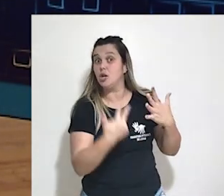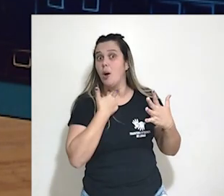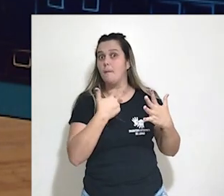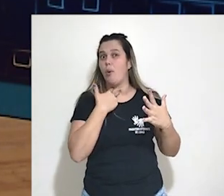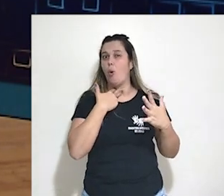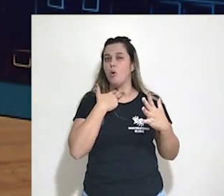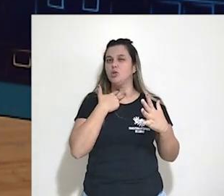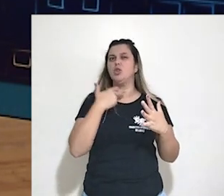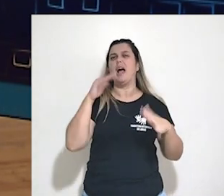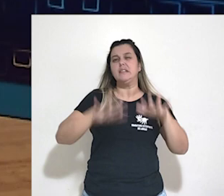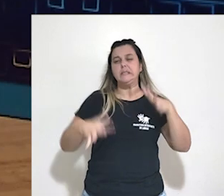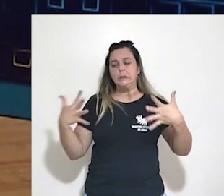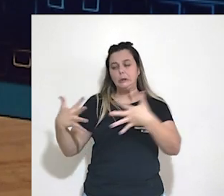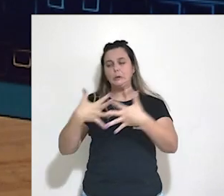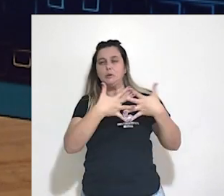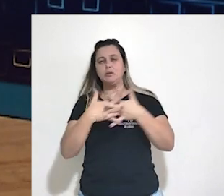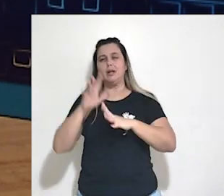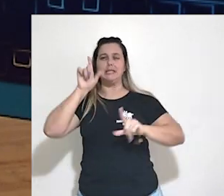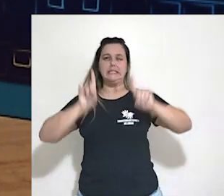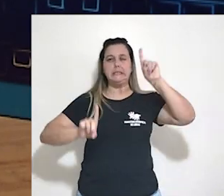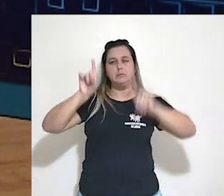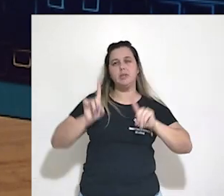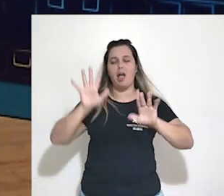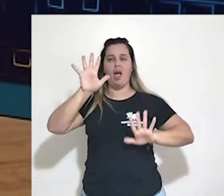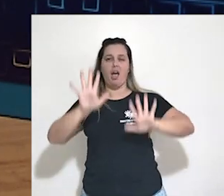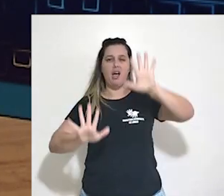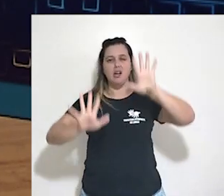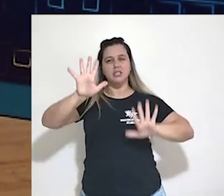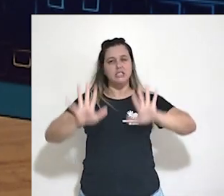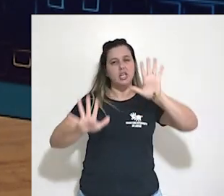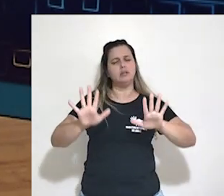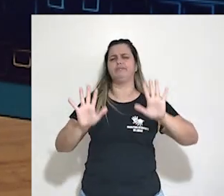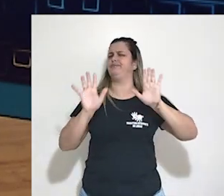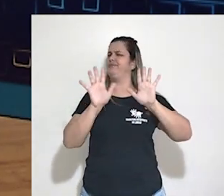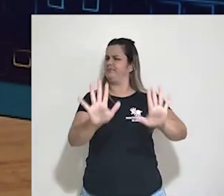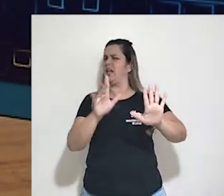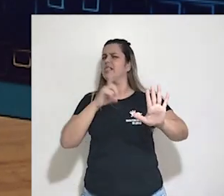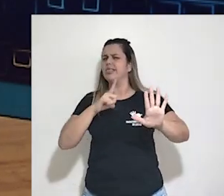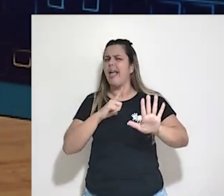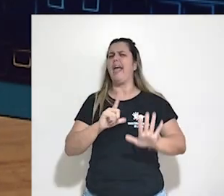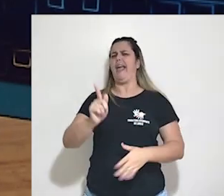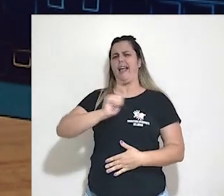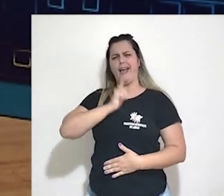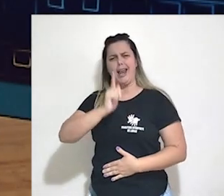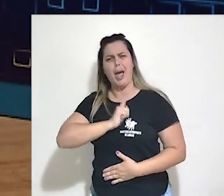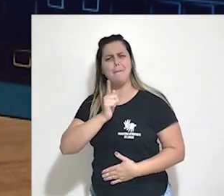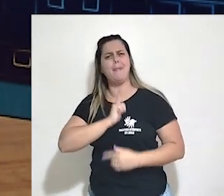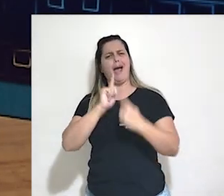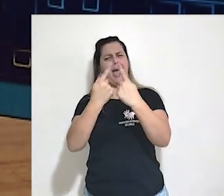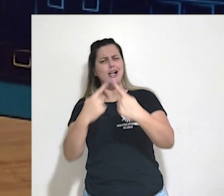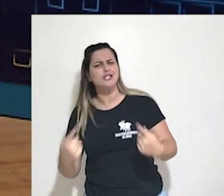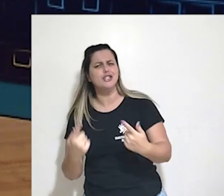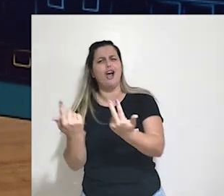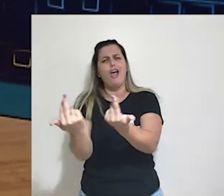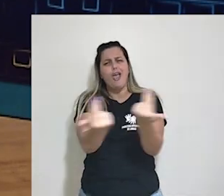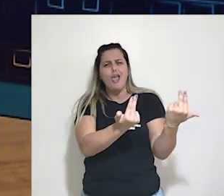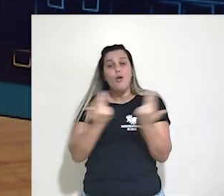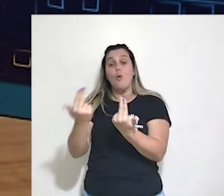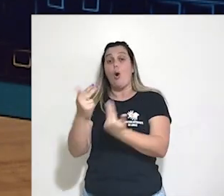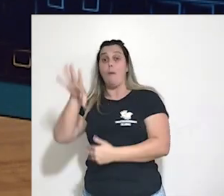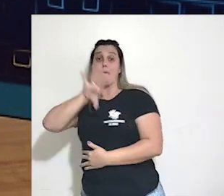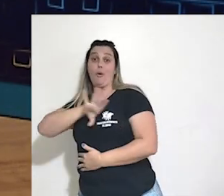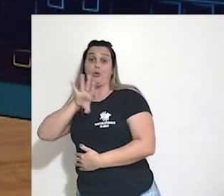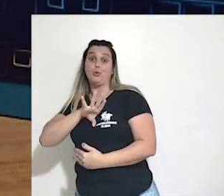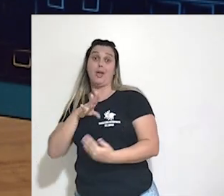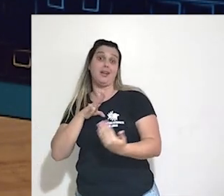ser confundida com mímica ou simples gestos. Trata-se de uma língua que possui uma gramática própria, assim como a língua